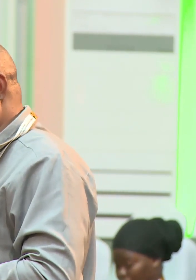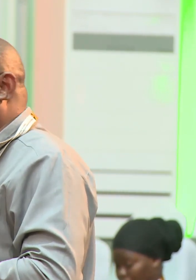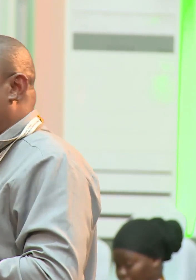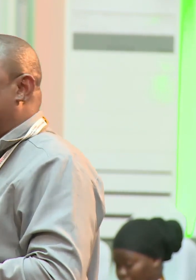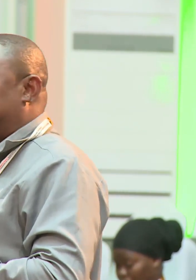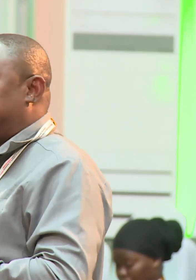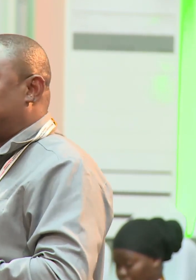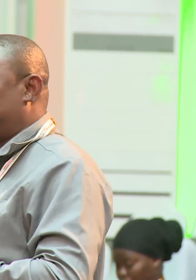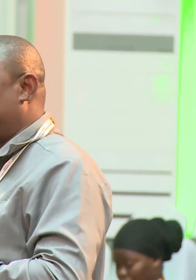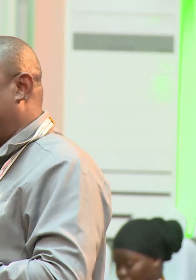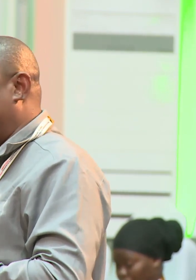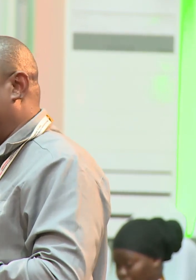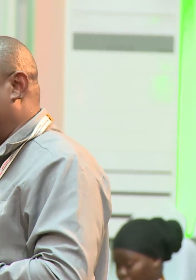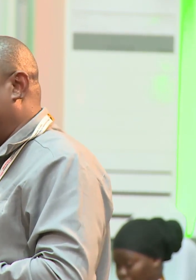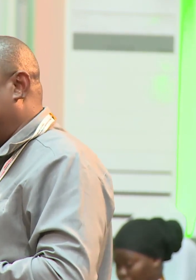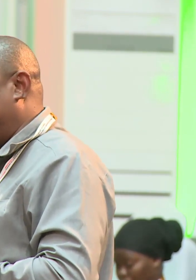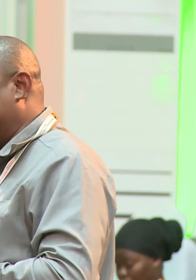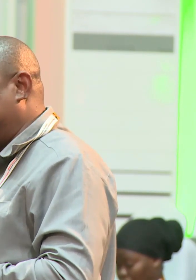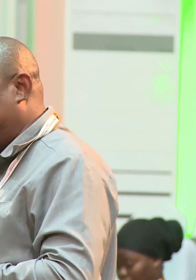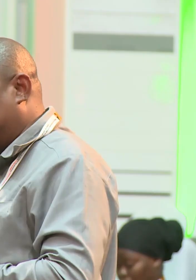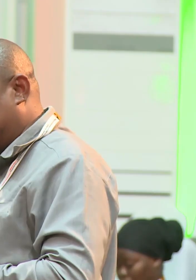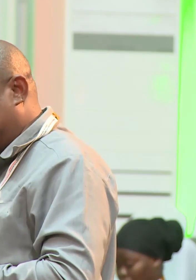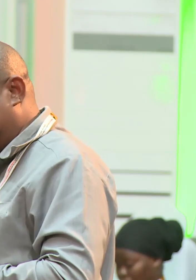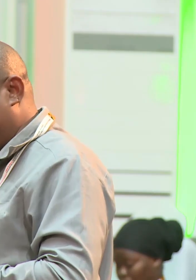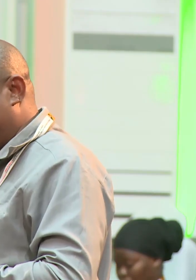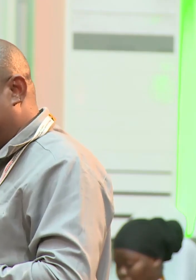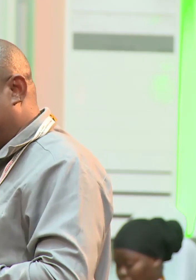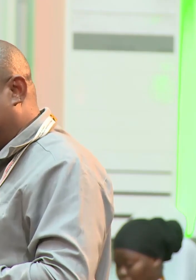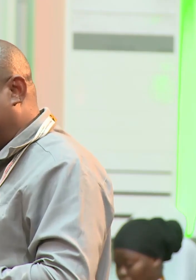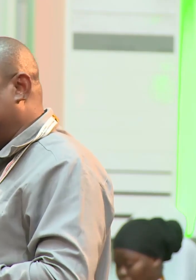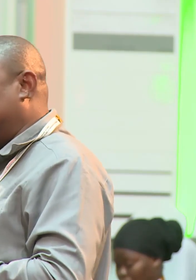un commentaire sur la sévérité de